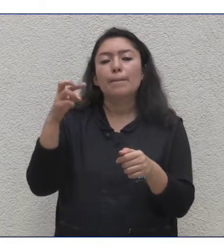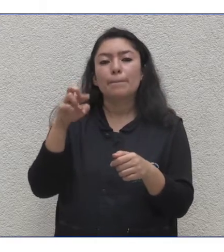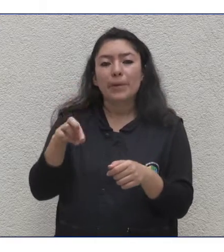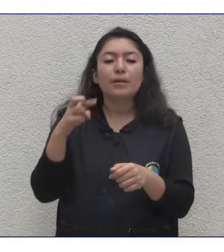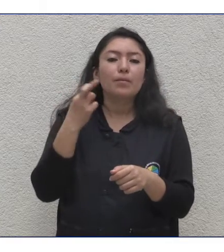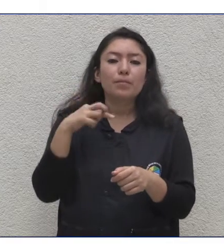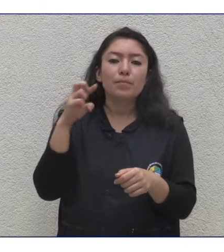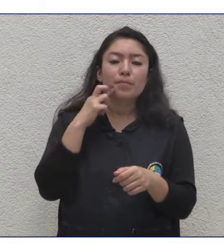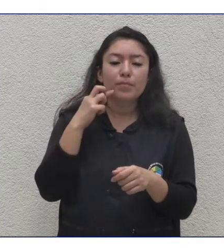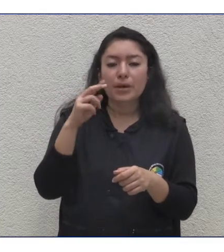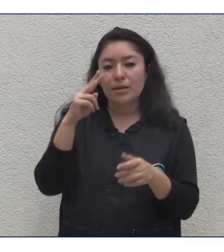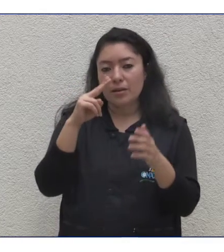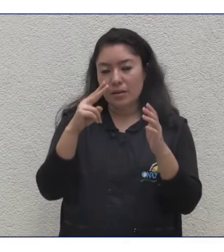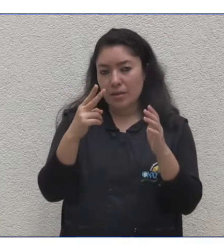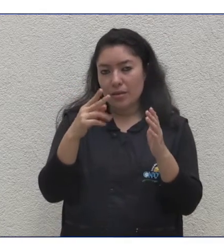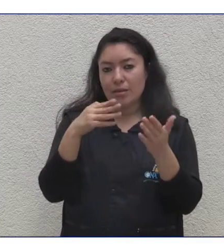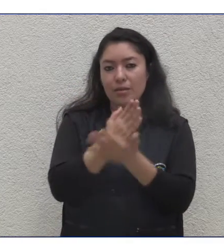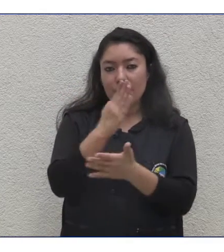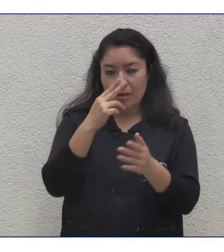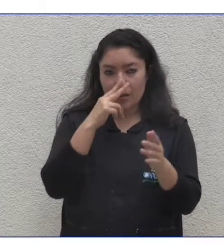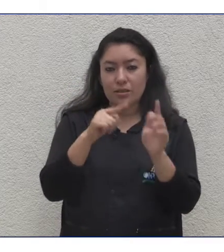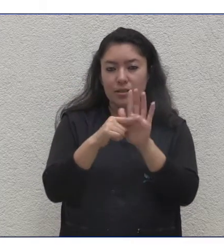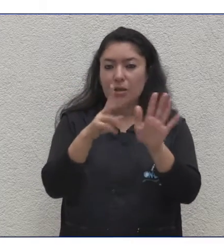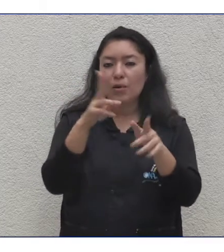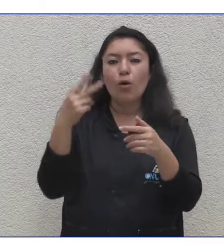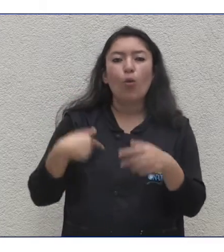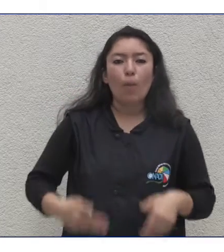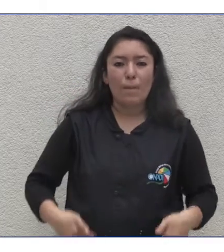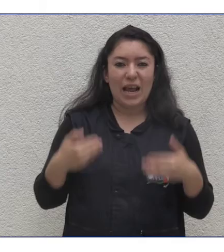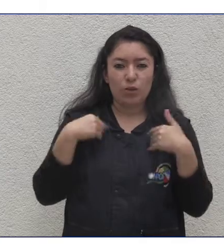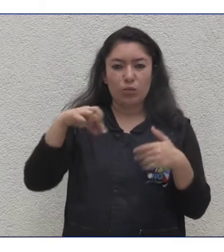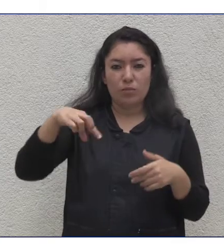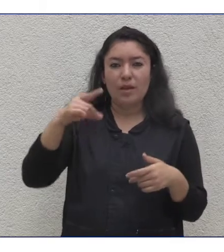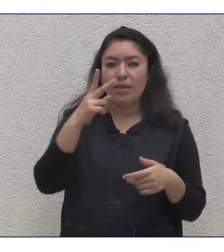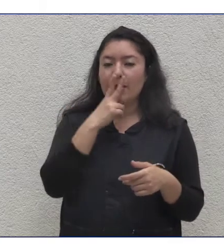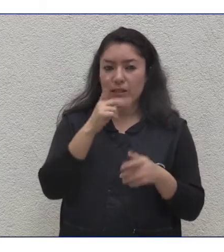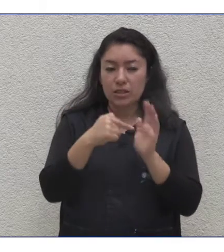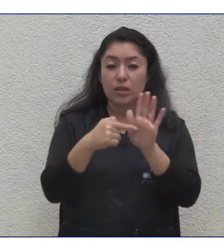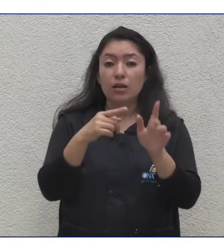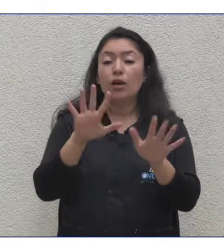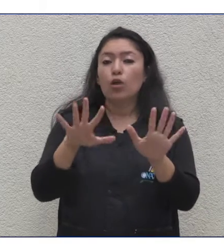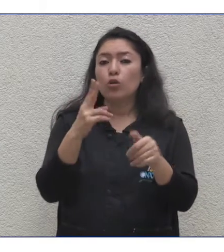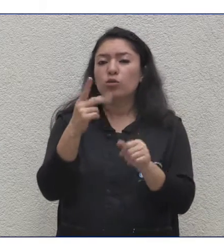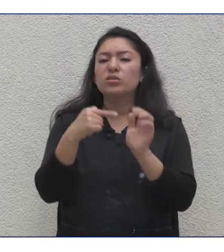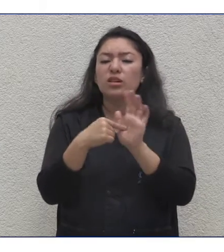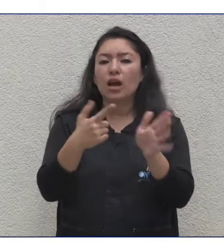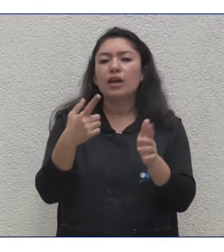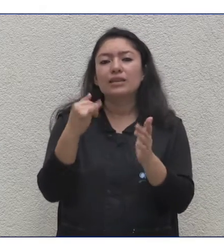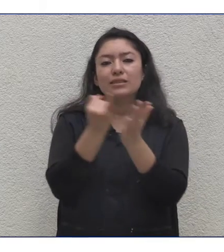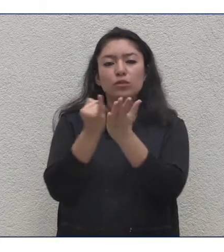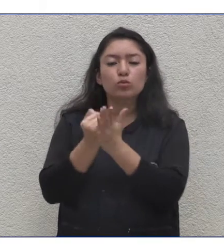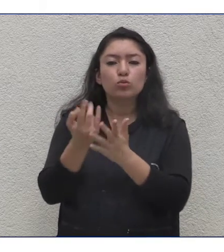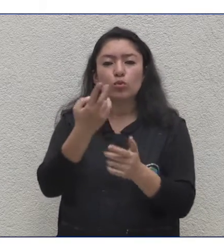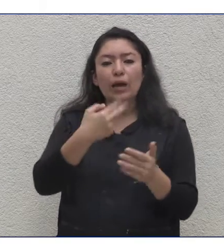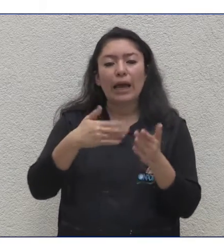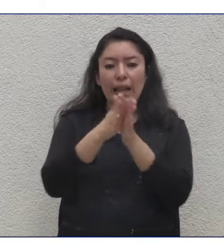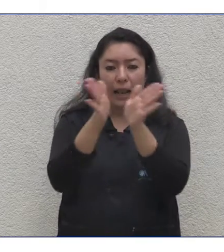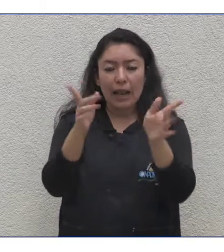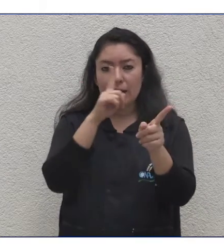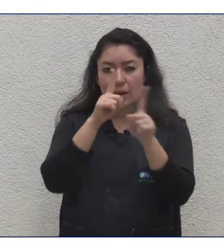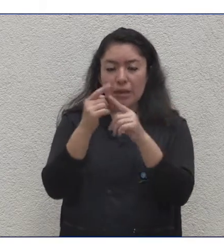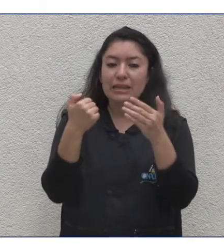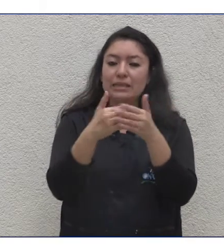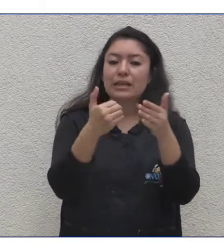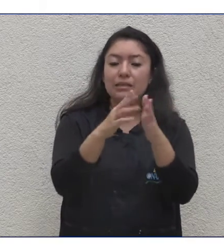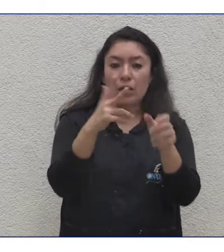Humanos. 11. Instituto de la Defensa Pública Penal. 12. Instituto Nacional de Ciencias Forenses de